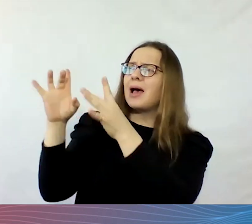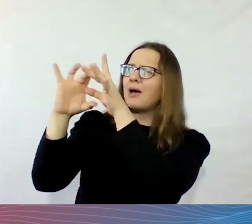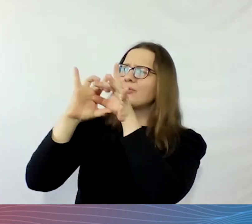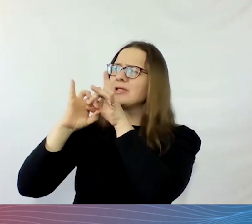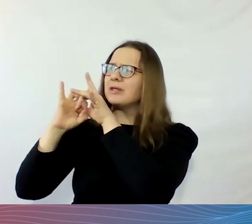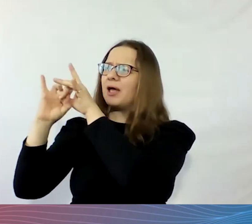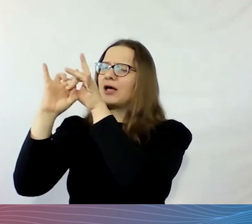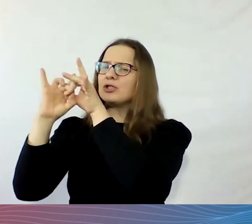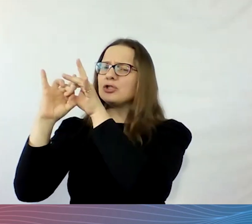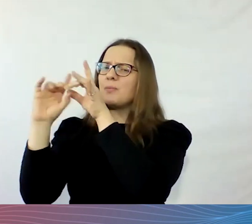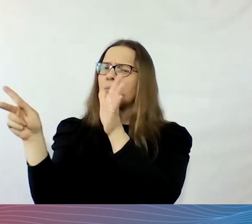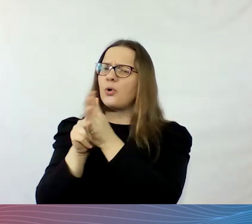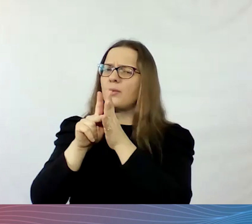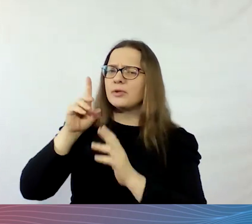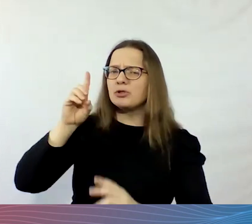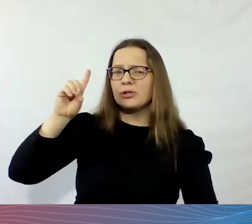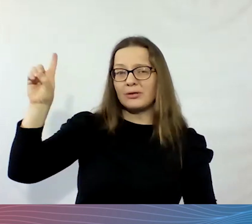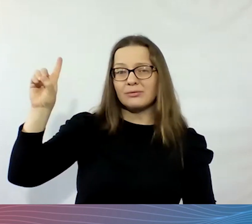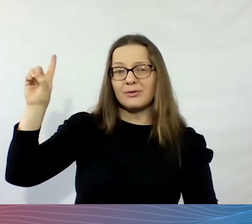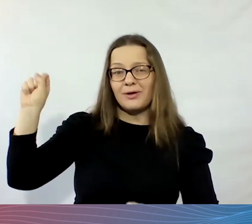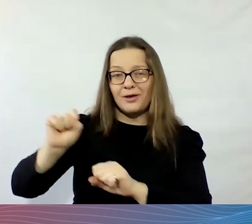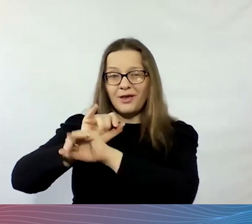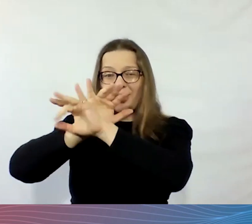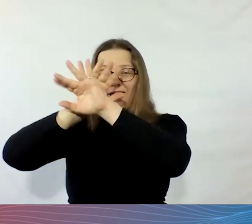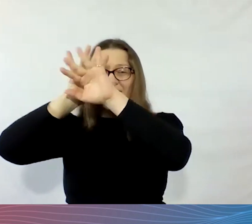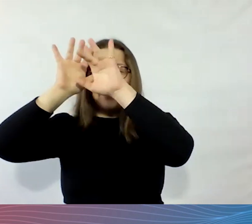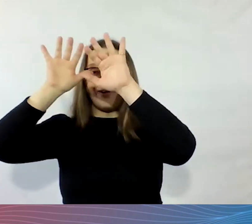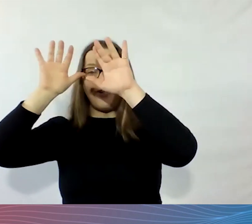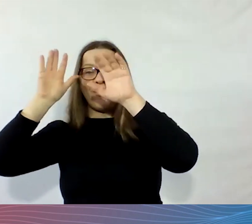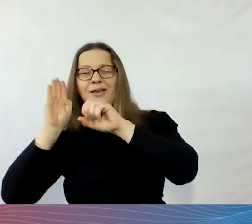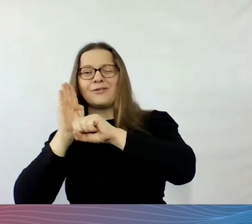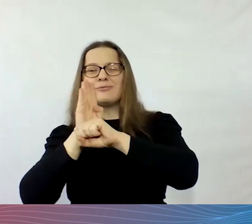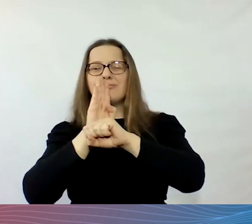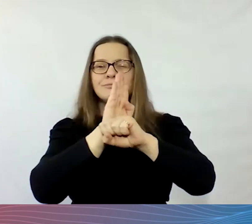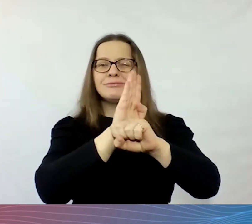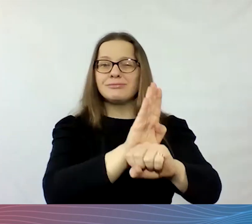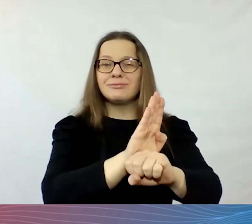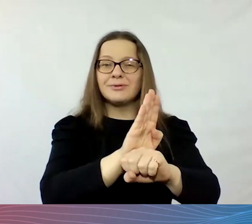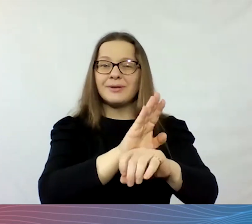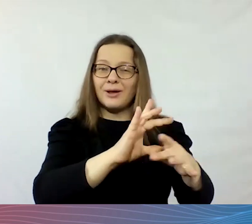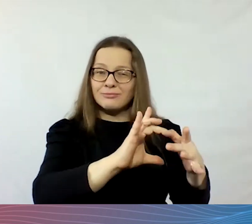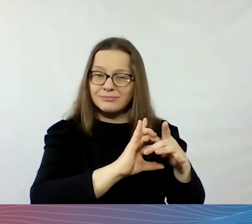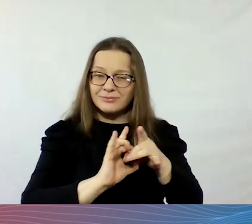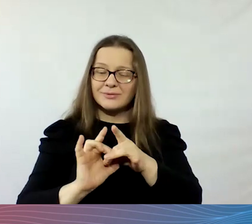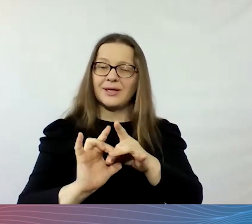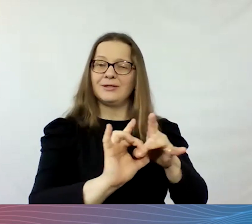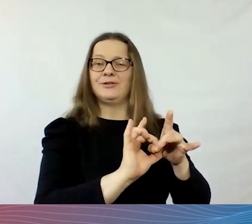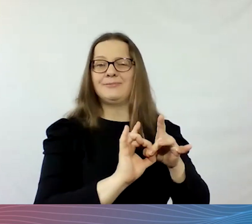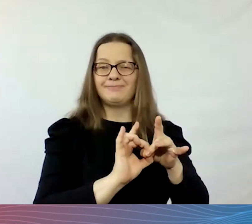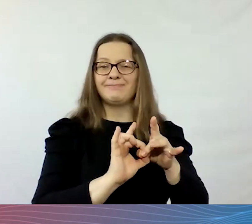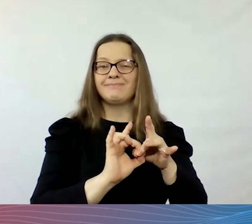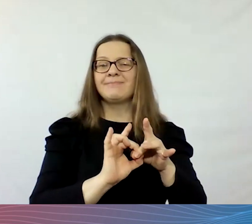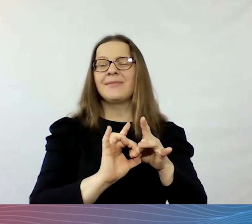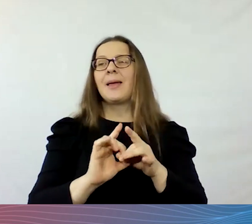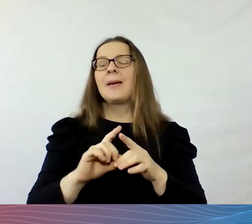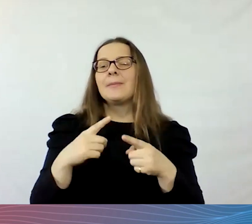a glória trabalha a favor da unidade, né? Transmitido a glória que me tens dado, para que